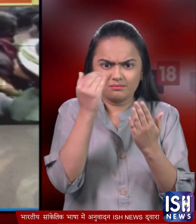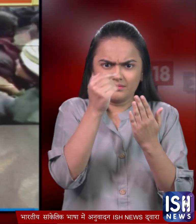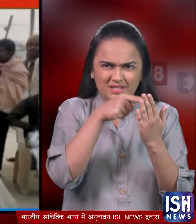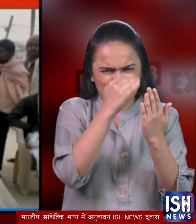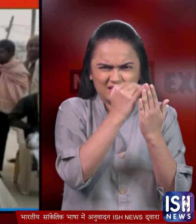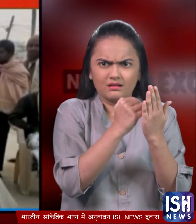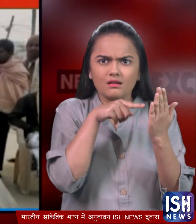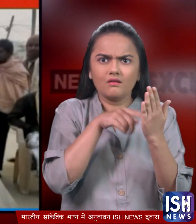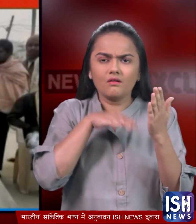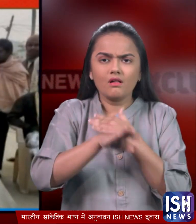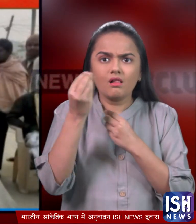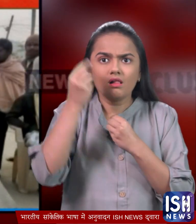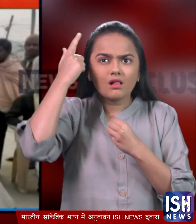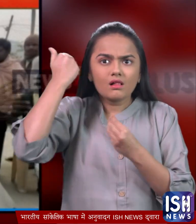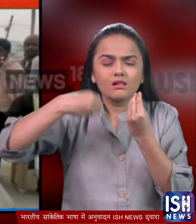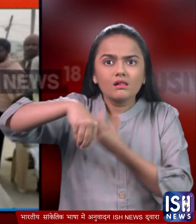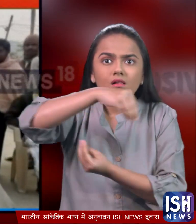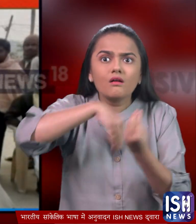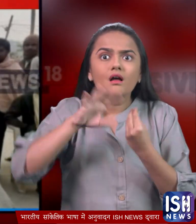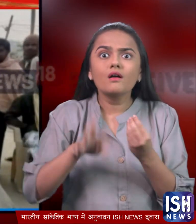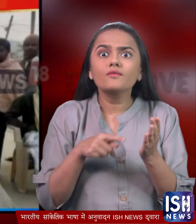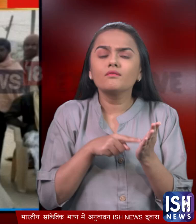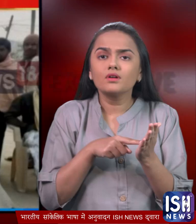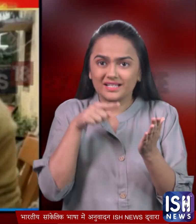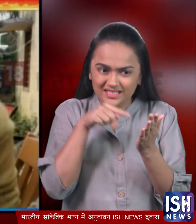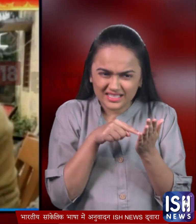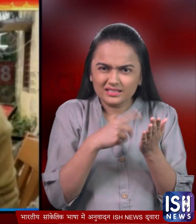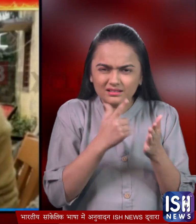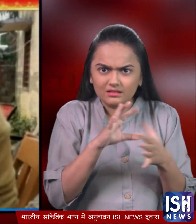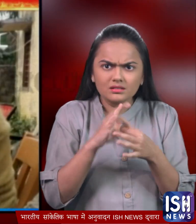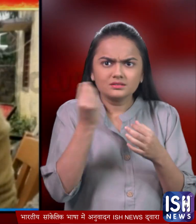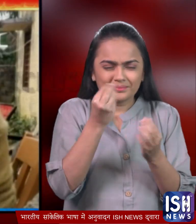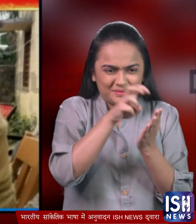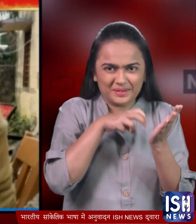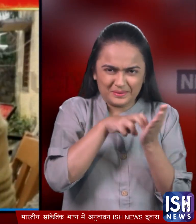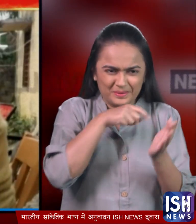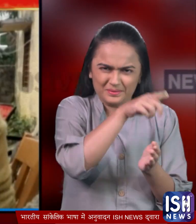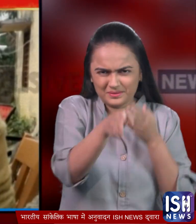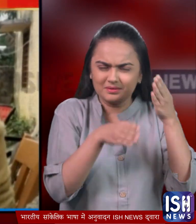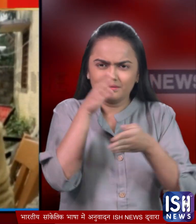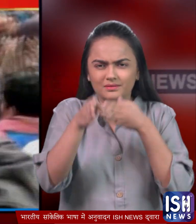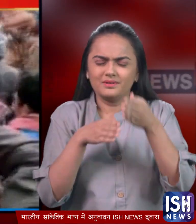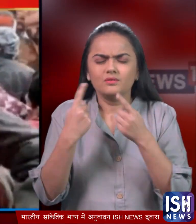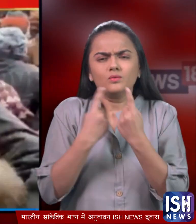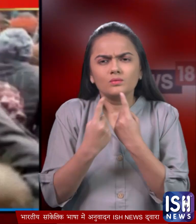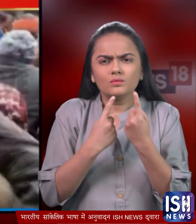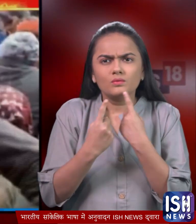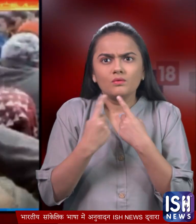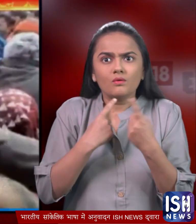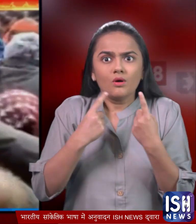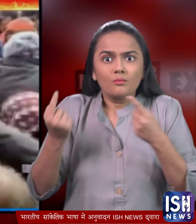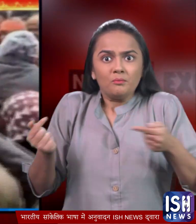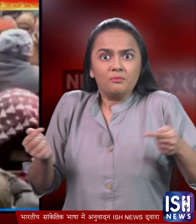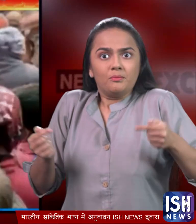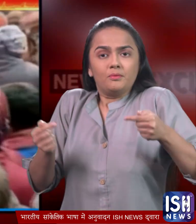की, जिस पर चर्चा करने के लिए कई गांव वाले वहां पहुंचे। लेकिन बातों ही बातों में मामला बढ़ता चला गया और उन लोगों ने